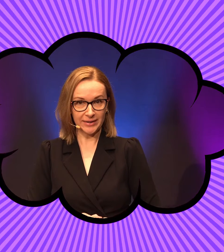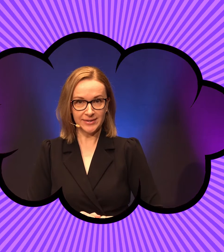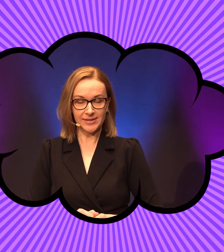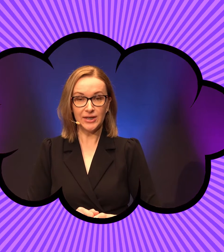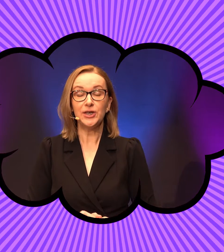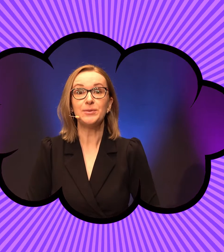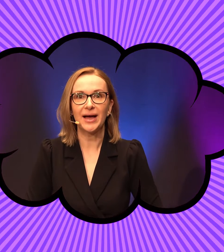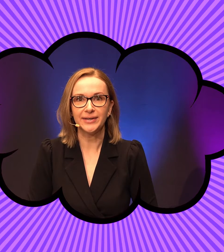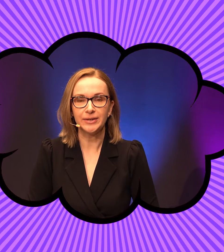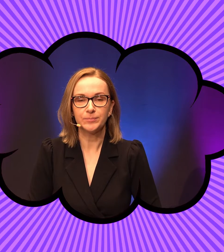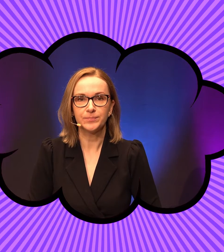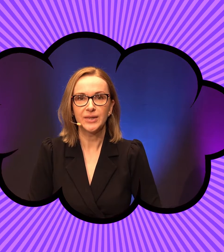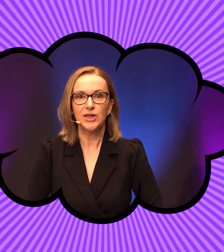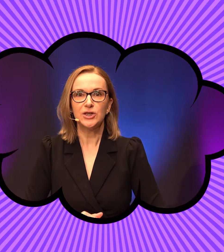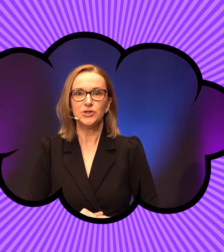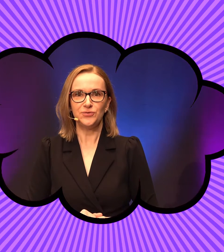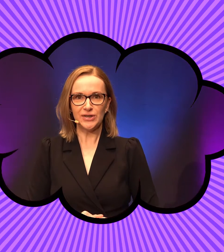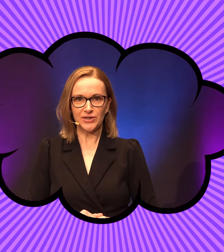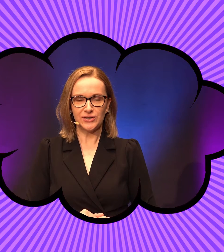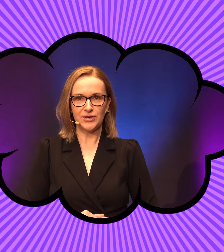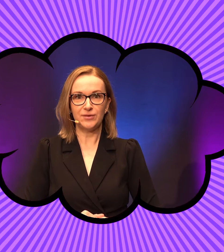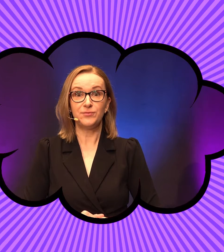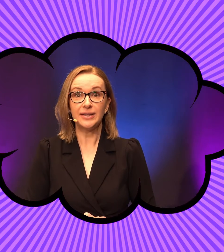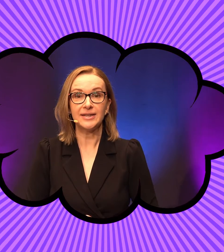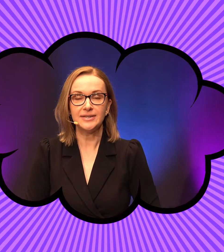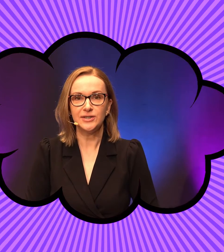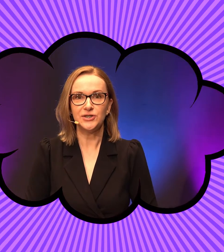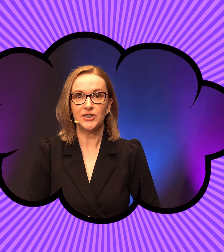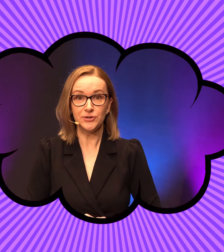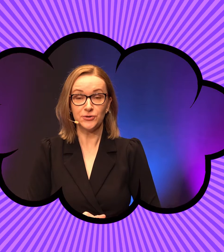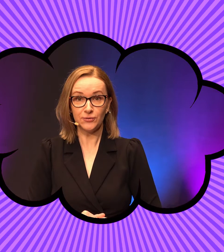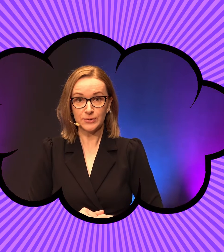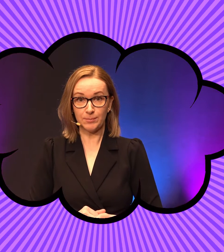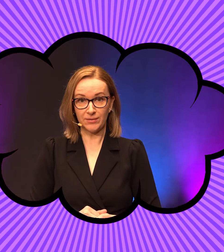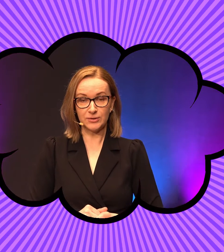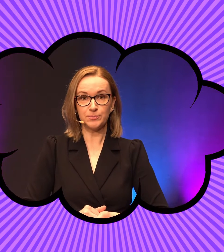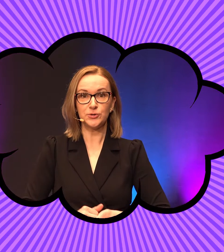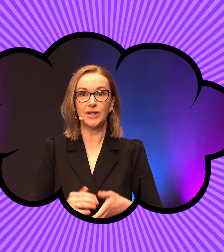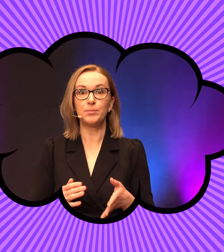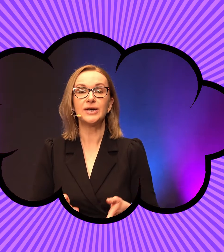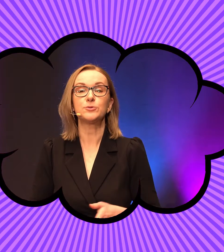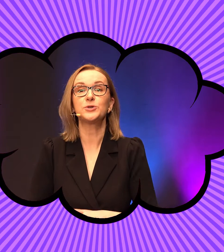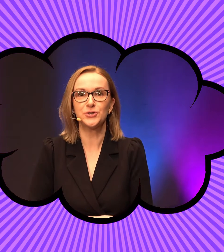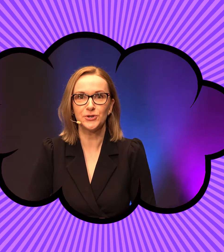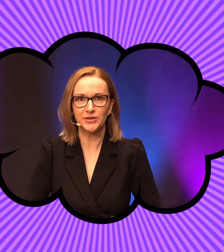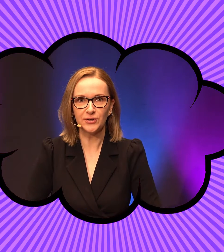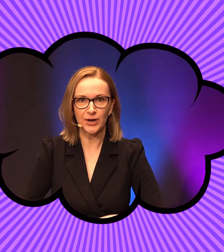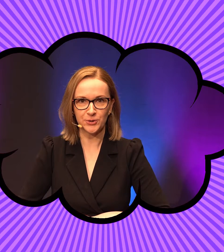akrobatyki i magii. Czy wiecie, że w Wenecji 10-dniową zabawę rozpoczyna pokaz uskrzydlonego